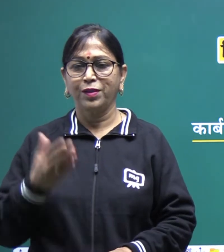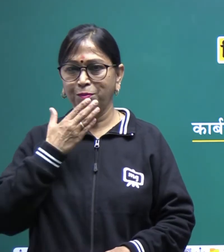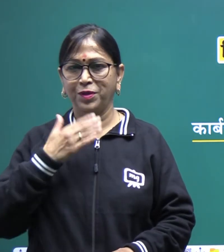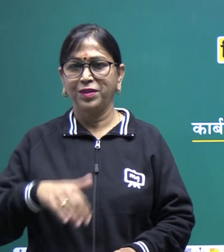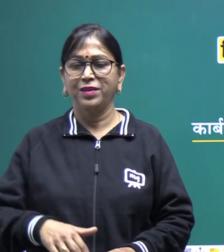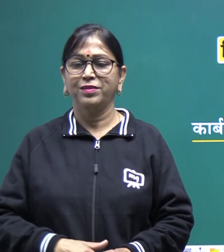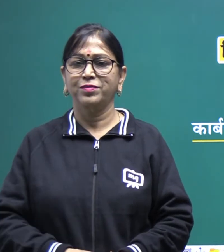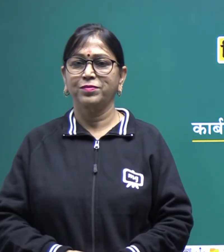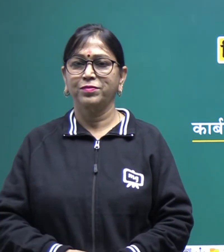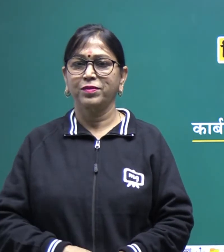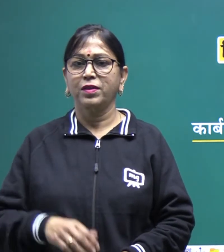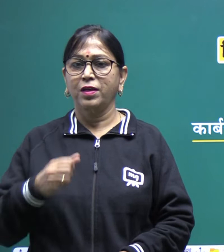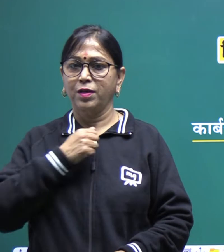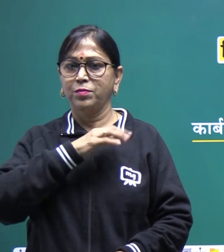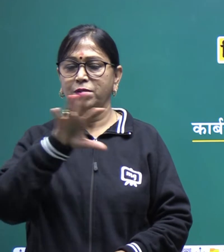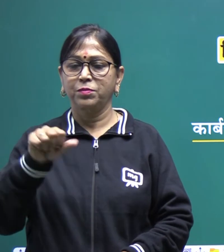पढ़ेंगे। हमने